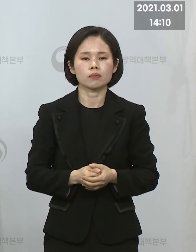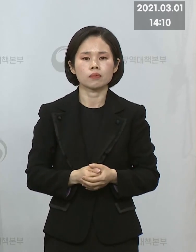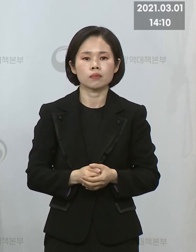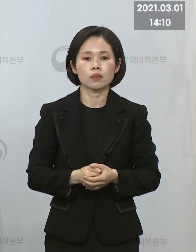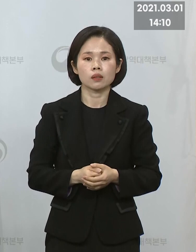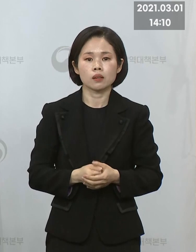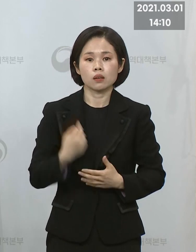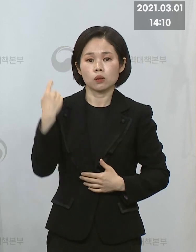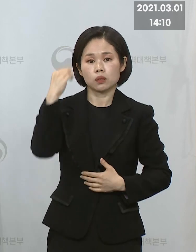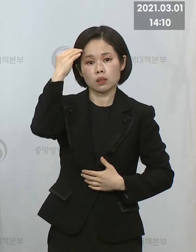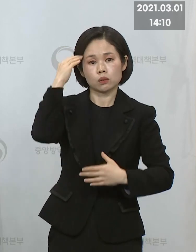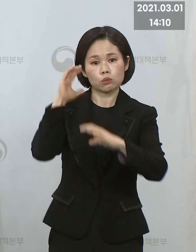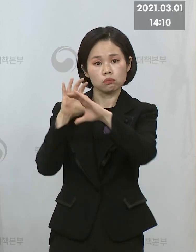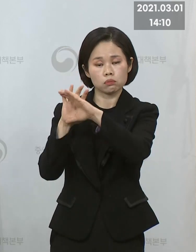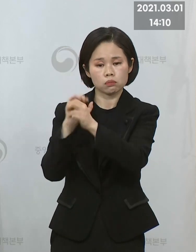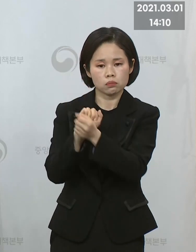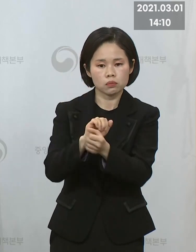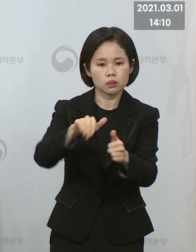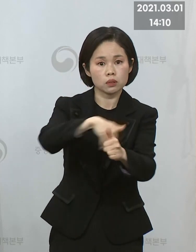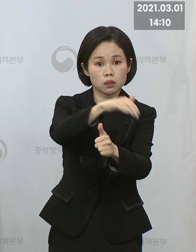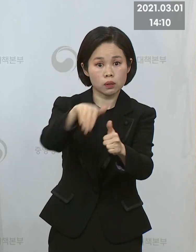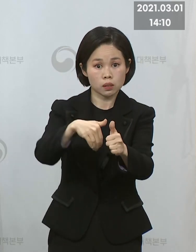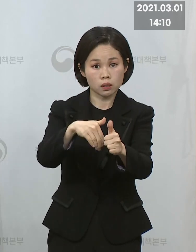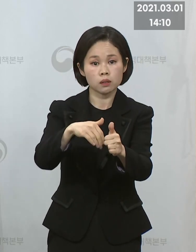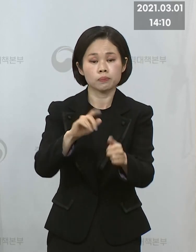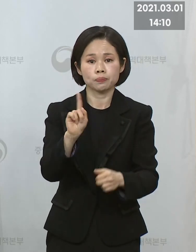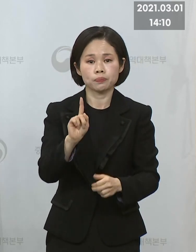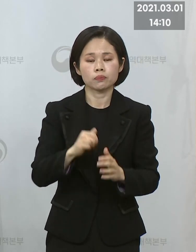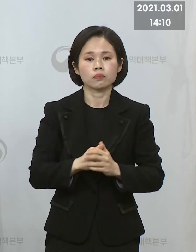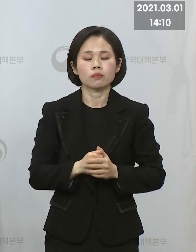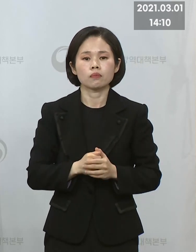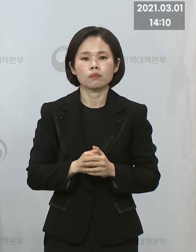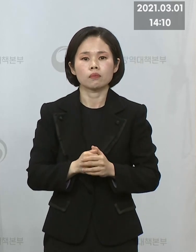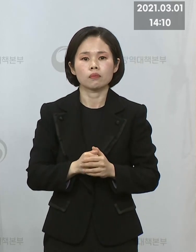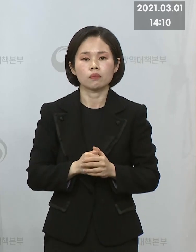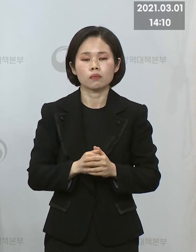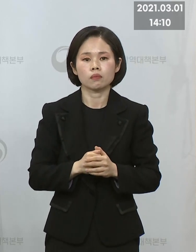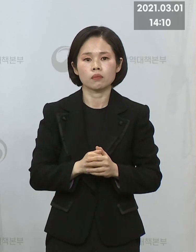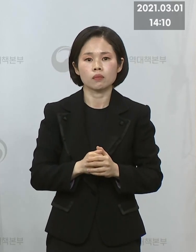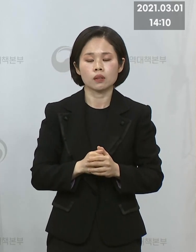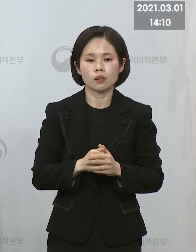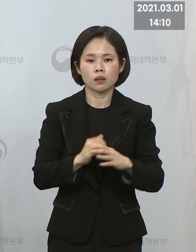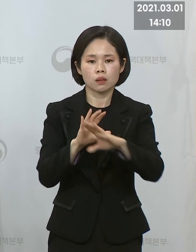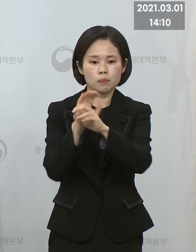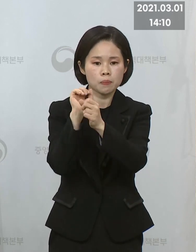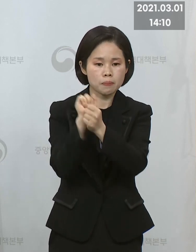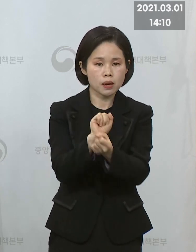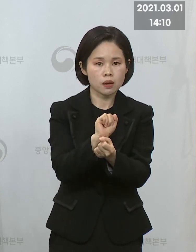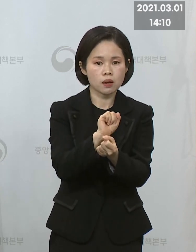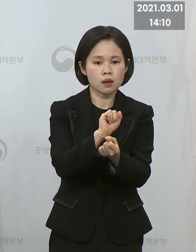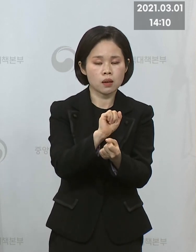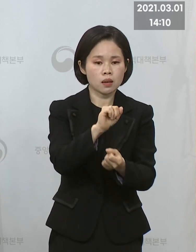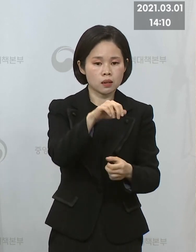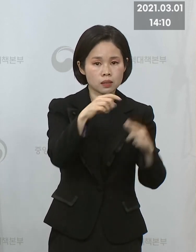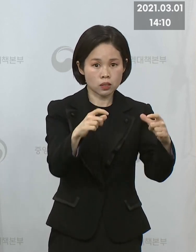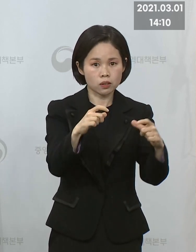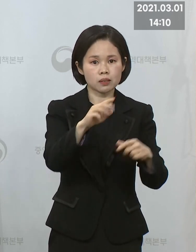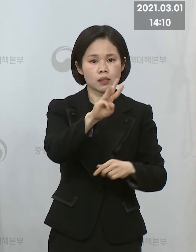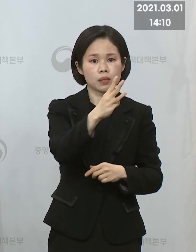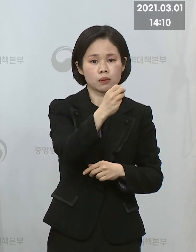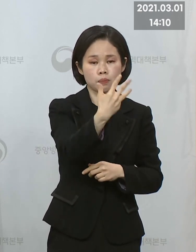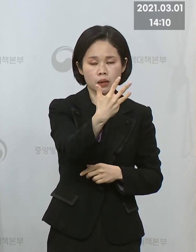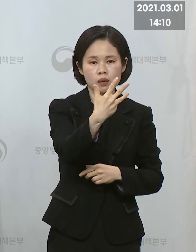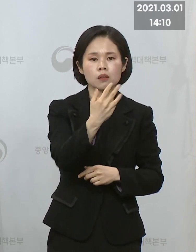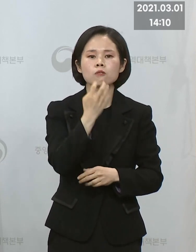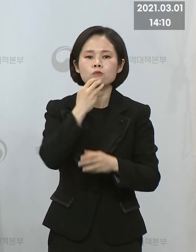3월 1일 국내 주요 발생 현황은 국내 발생 신규 확진자는 338명이며